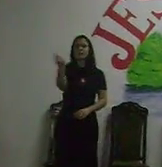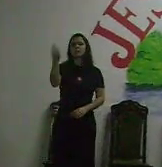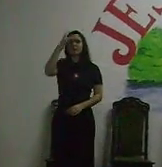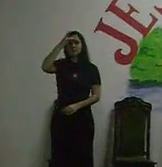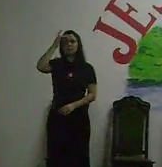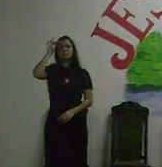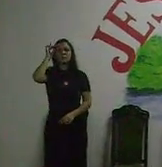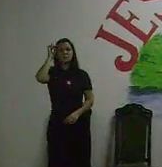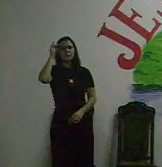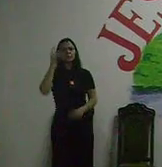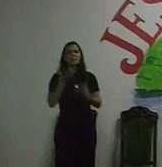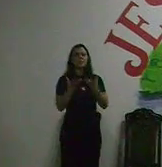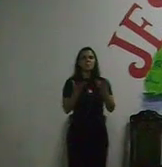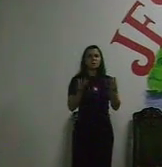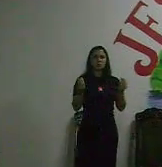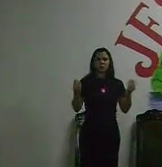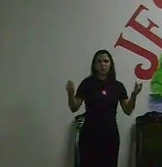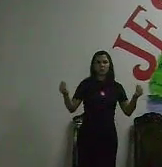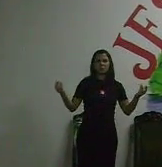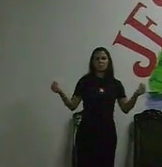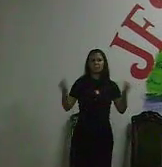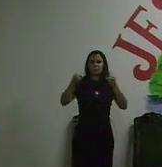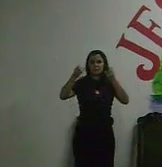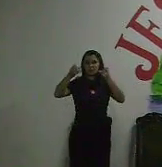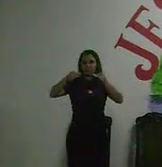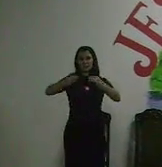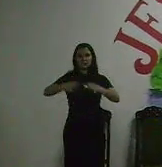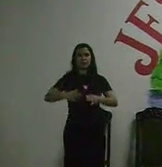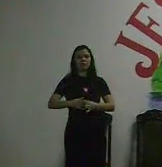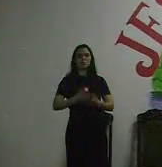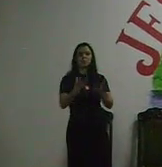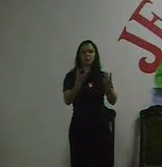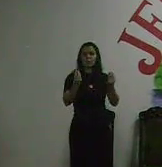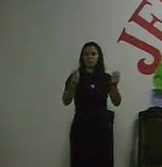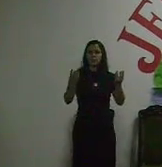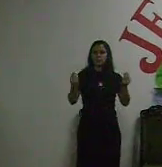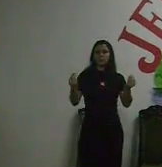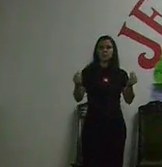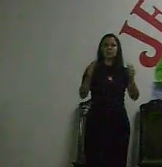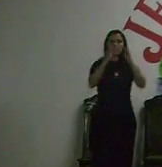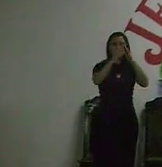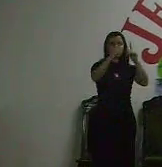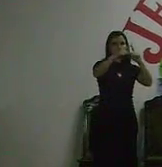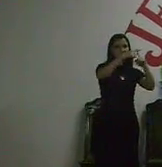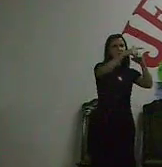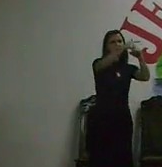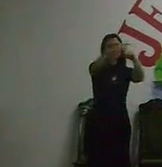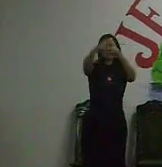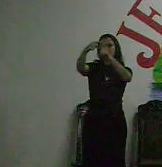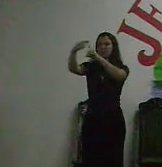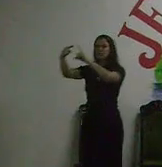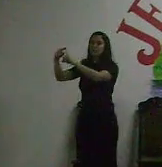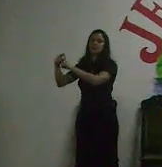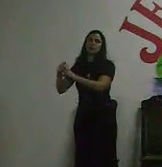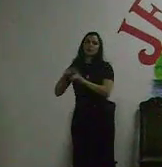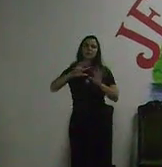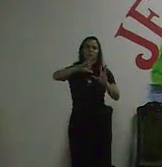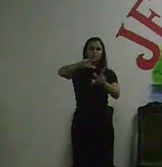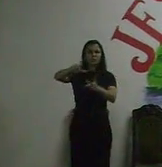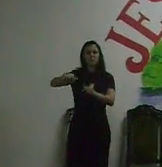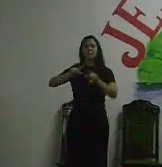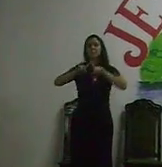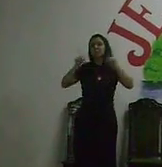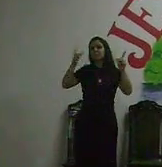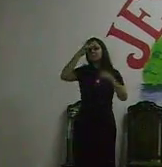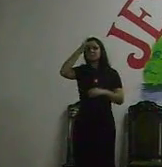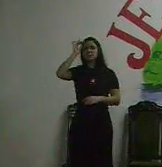maneira multiforme, ela tem sido pregada em todas as igrejas. Mas as pessoas, cada dia que